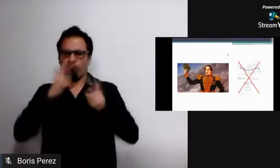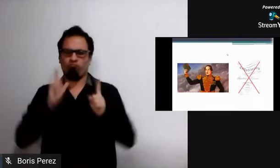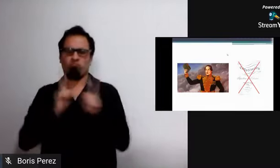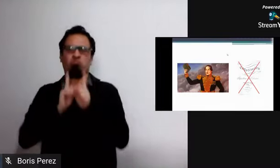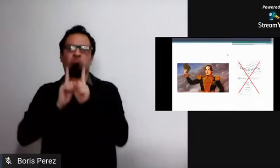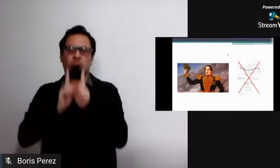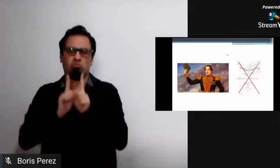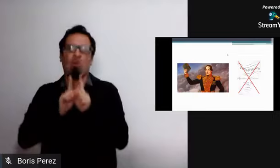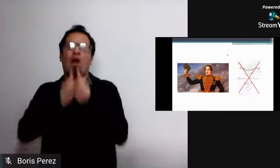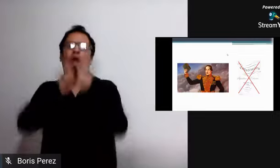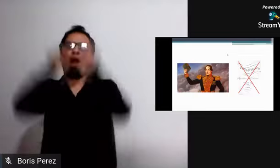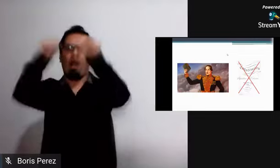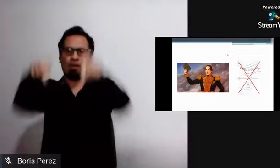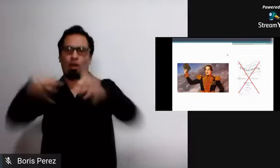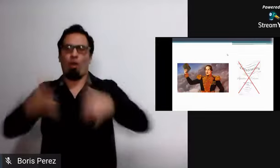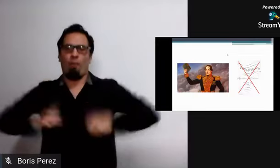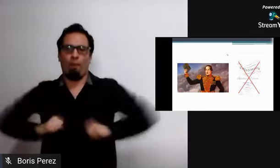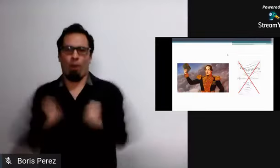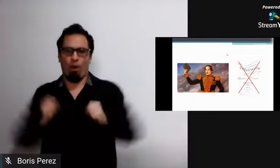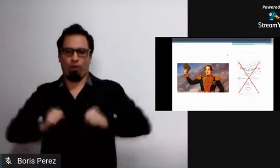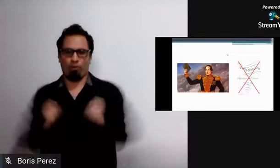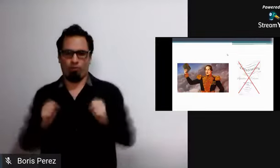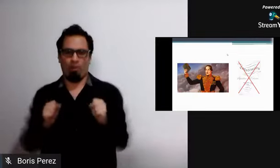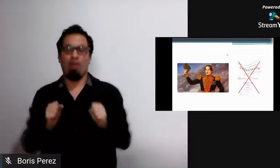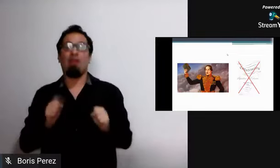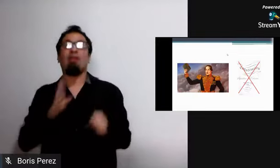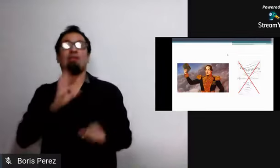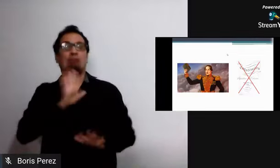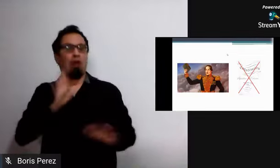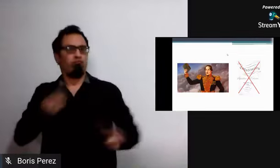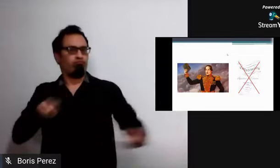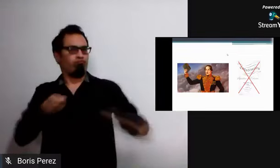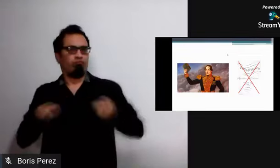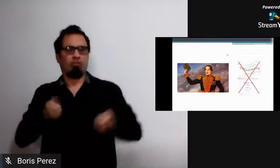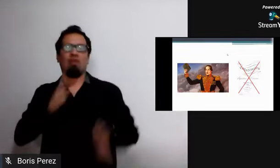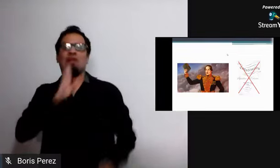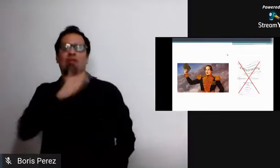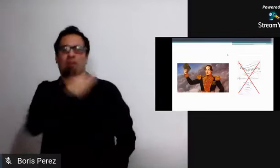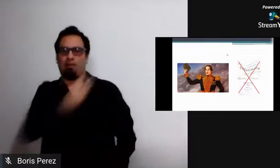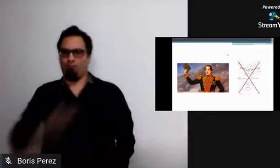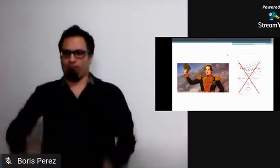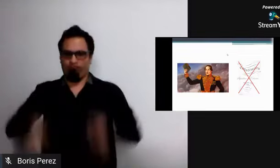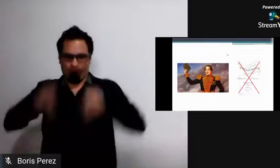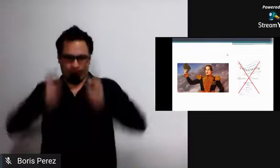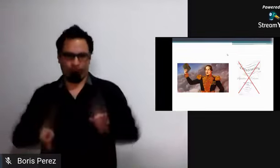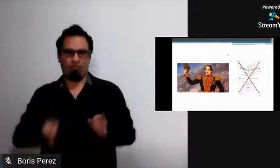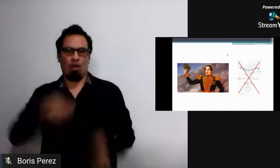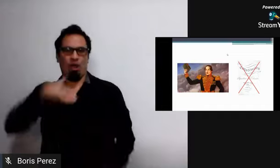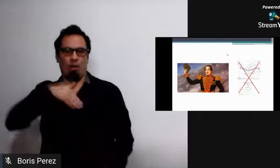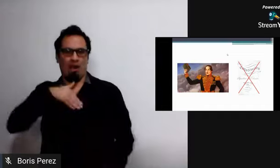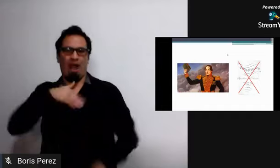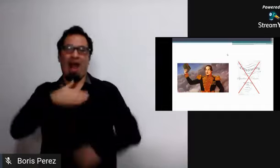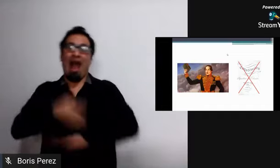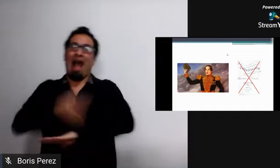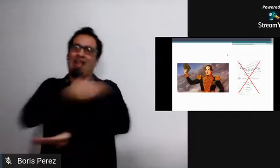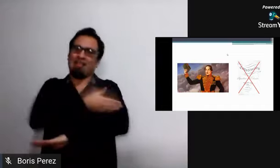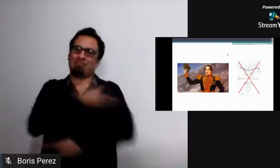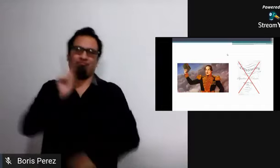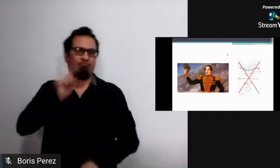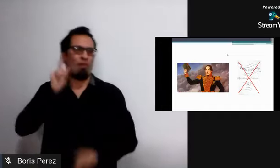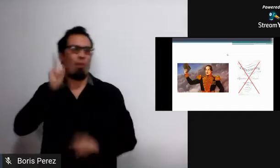que conformaban la Gran Colombia en ese momento y que sean territorios autónomos. Se trasladaron a